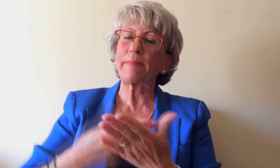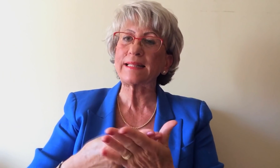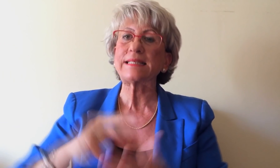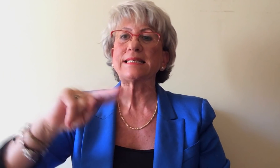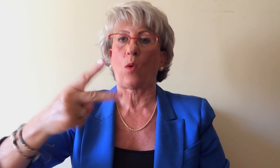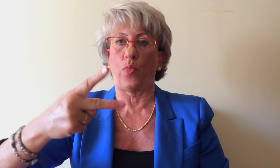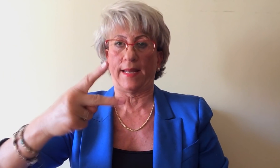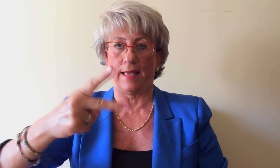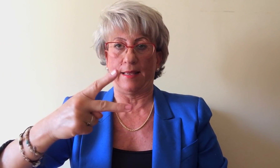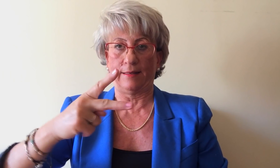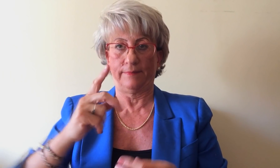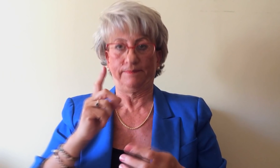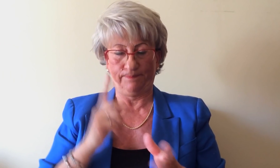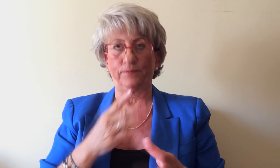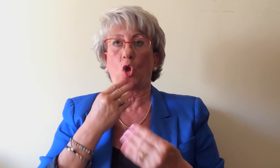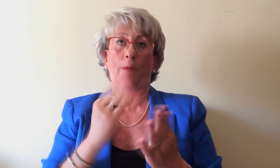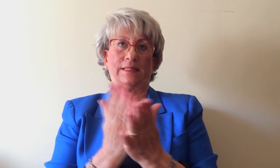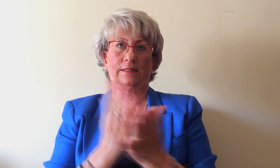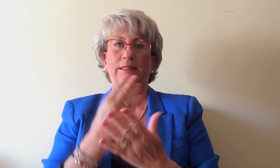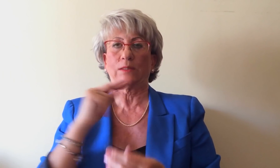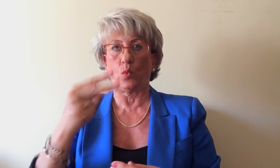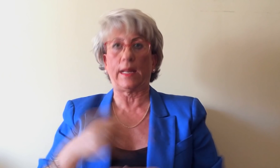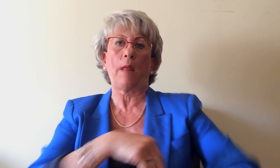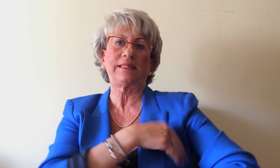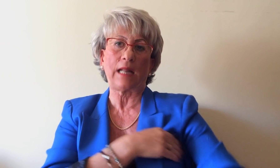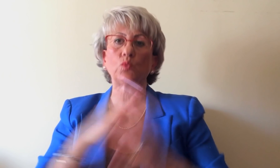per secundària, per joves de secundària, batxillerat i universitat,